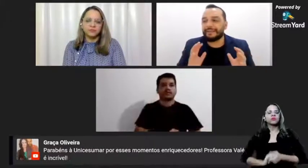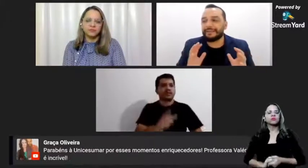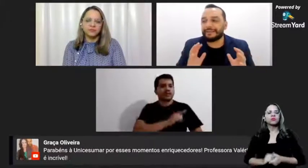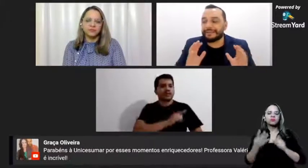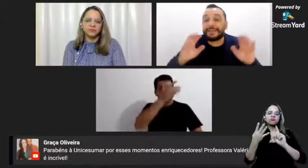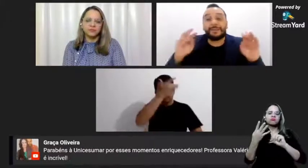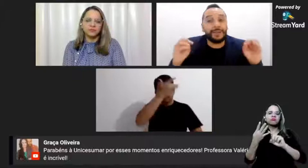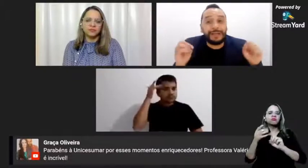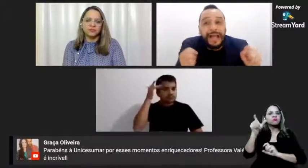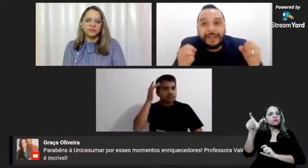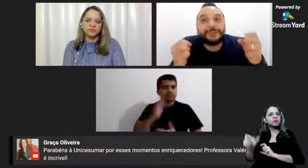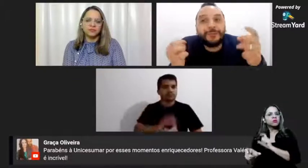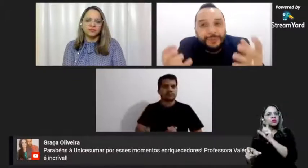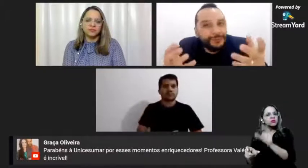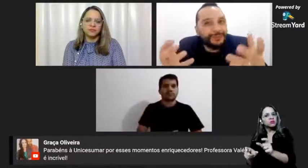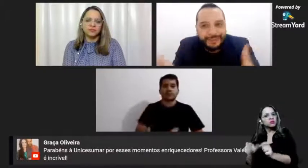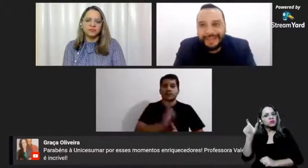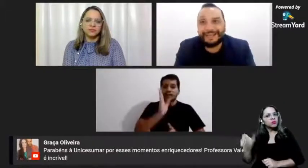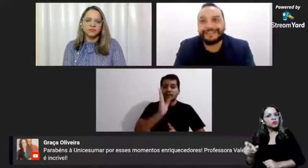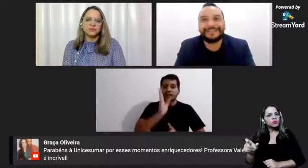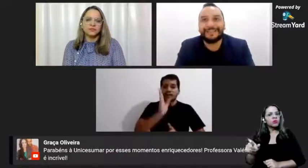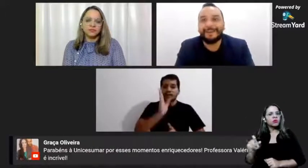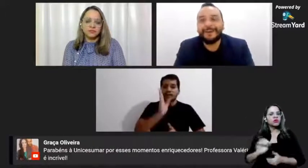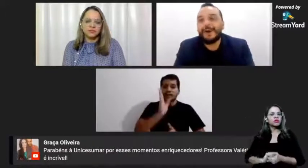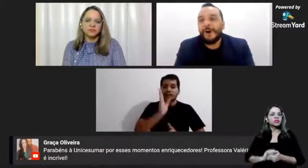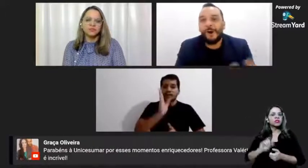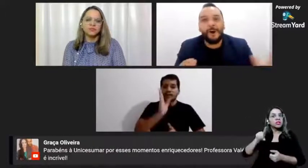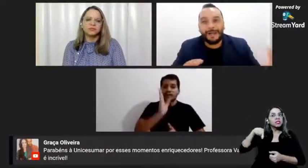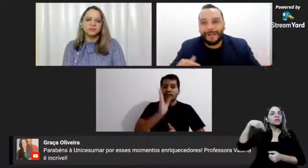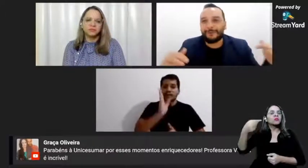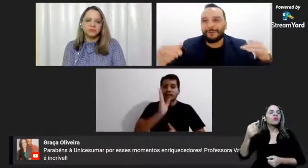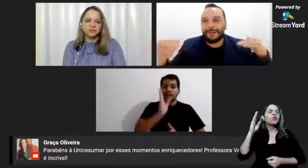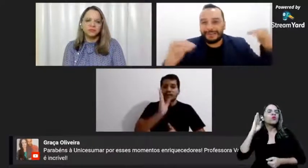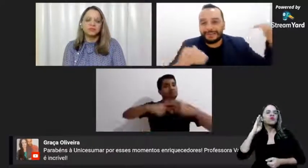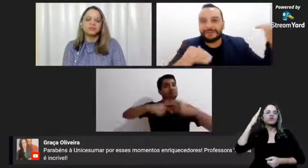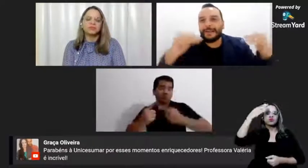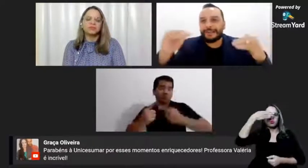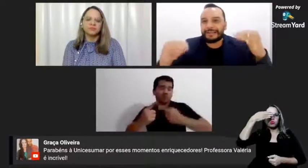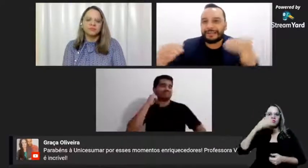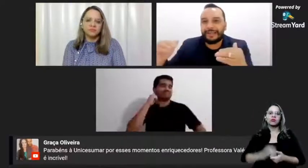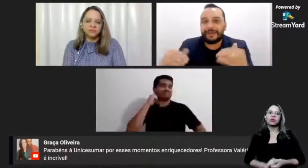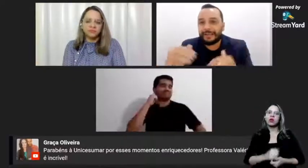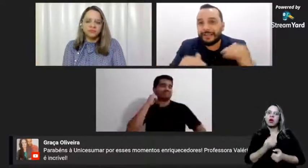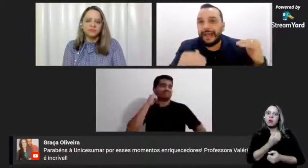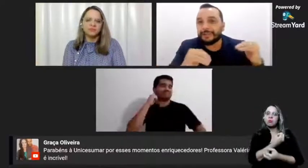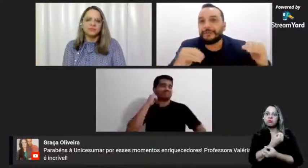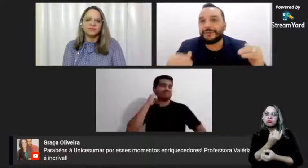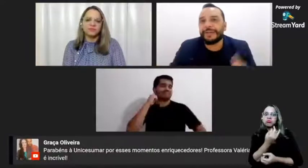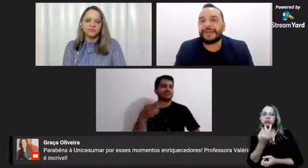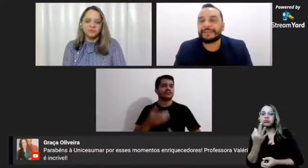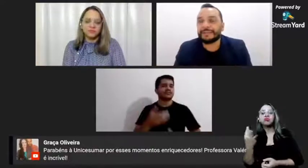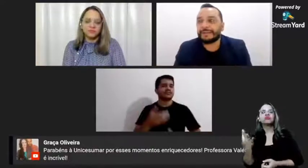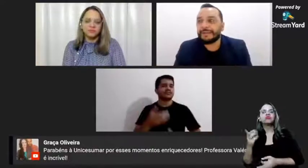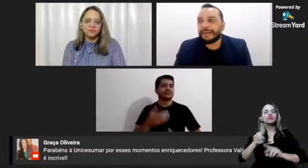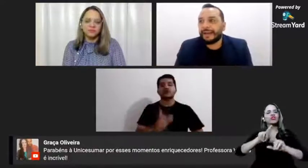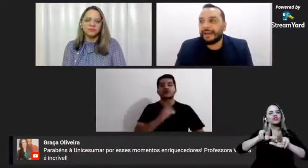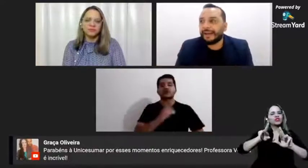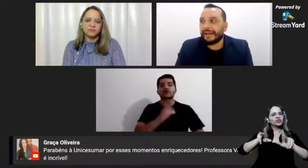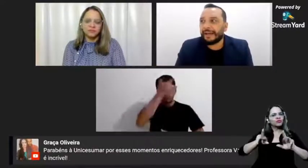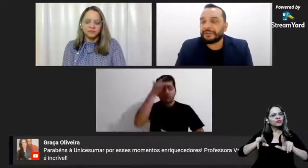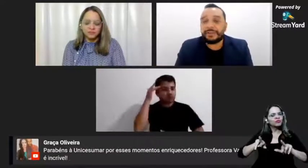pessoas que se tornaram surdo-cegas. Então, olha quantas nuances aí, olha as